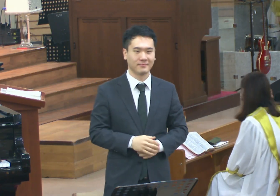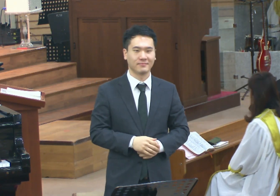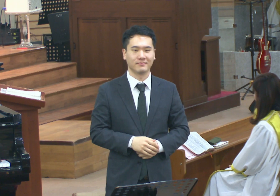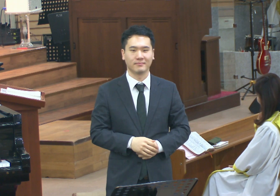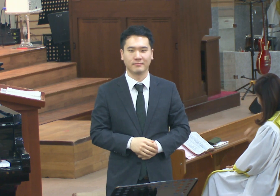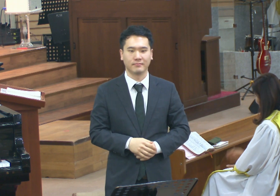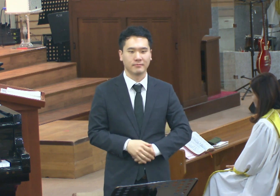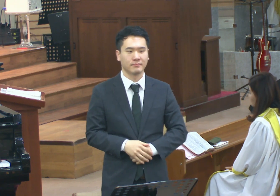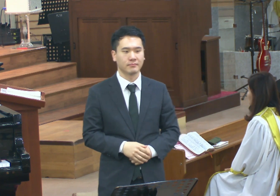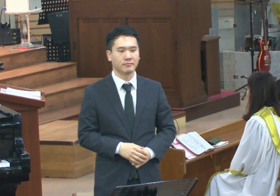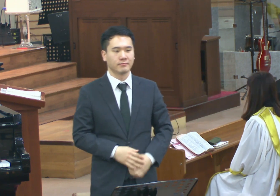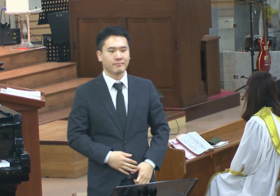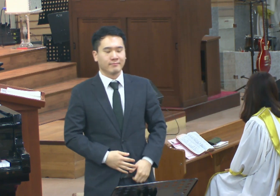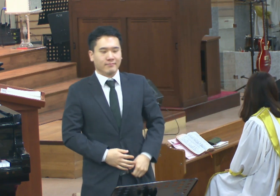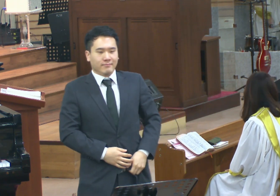뒤에 계신 분과도 인사하시겠습니다. 잘